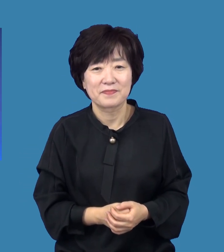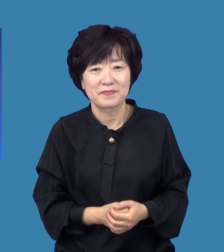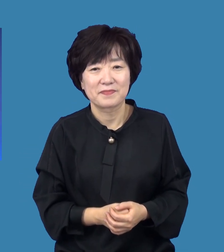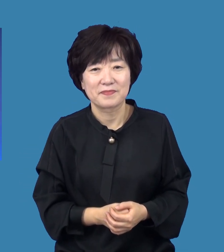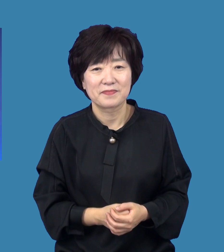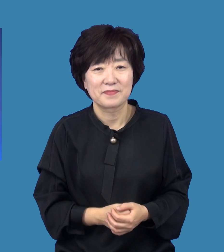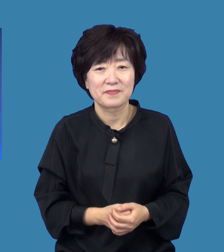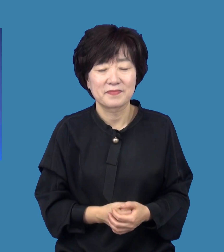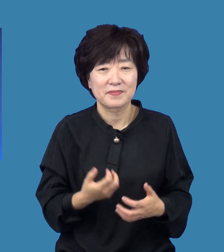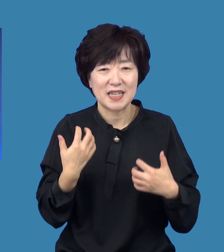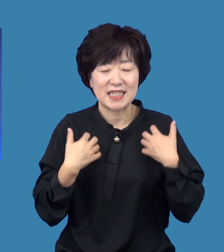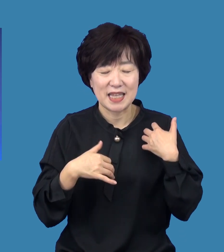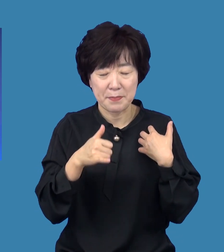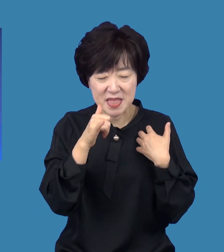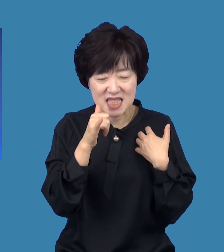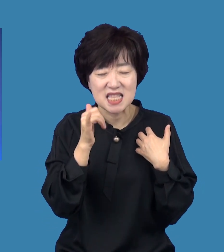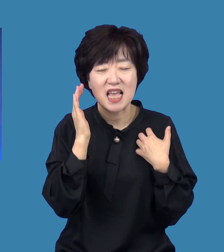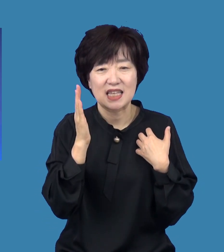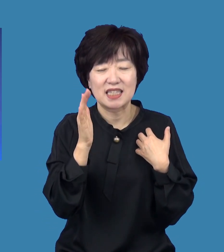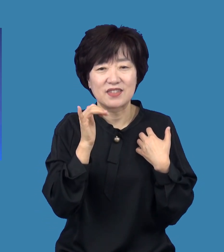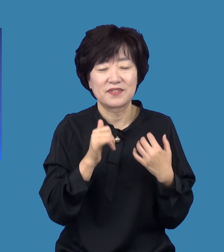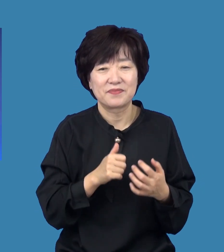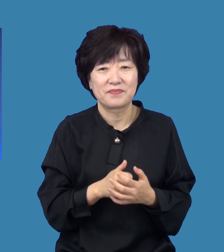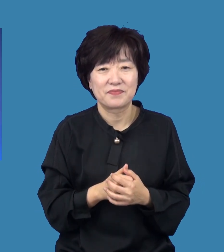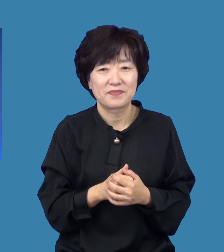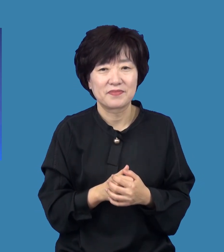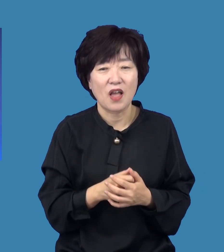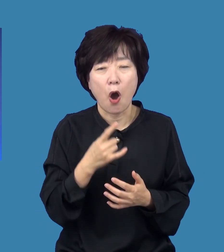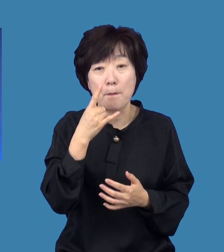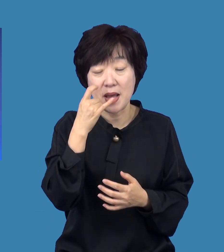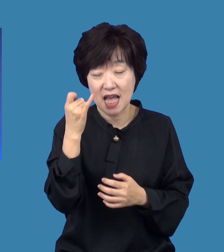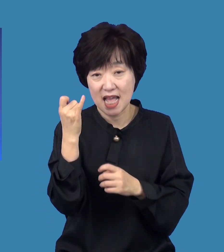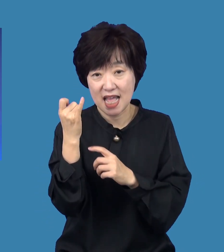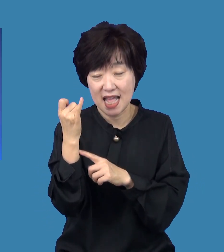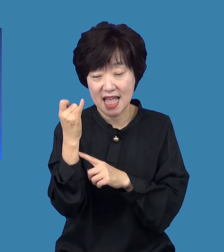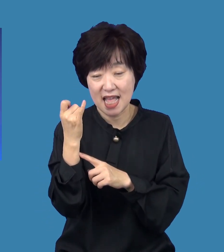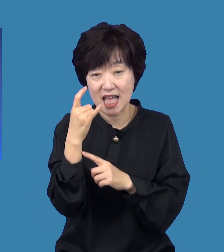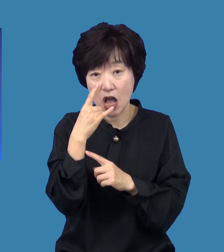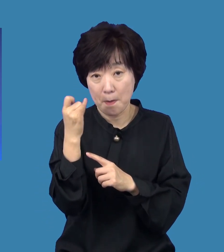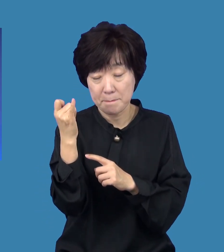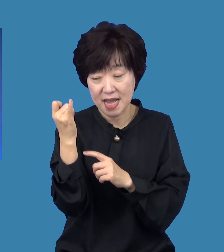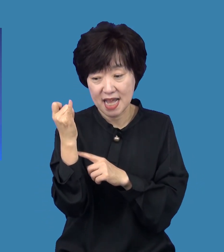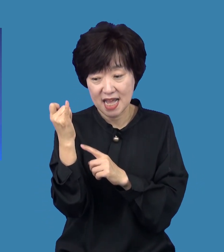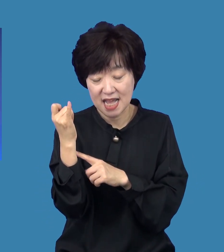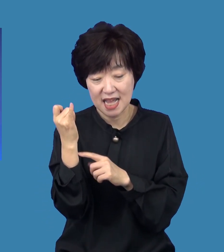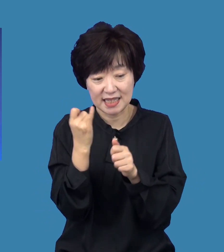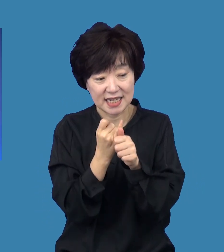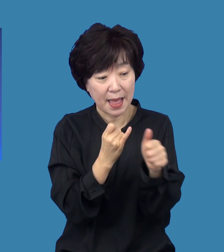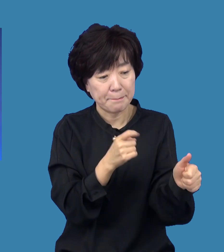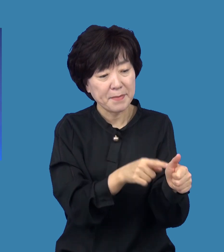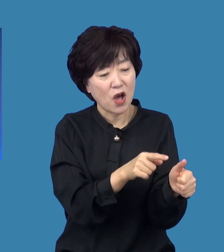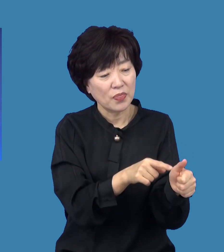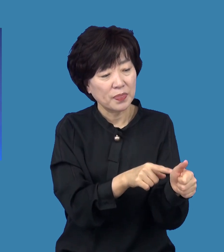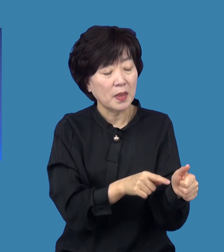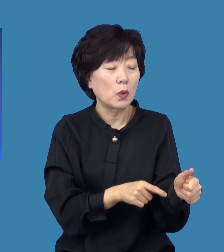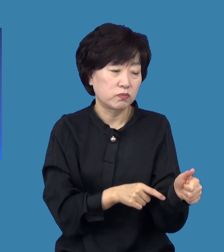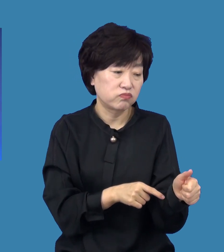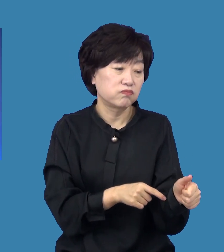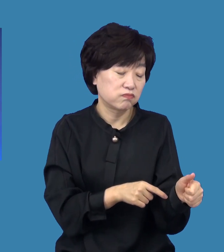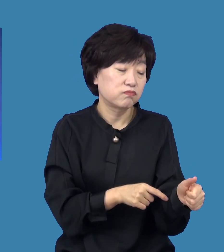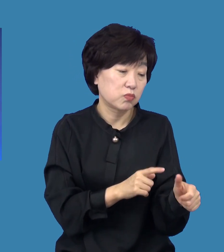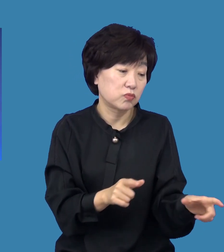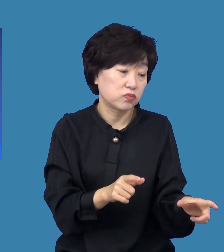재미있는 통계가 있는데 그 엄마들이요, 아내들이 남편한테 가장 큰 고마움을 느낄 때 중에